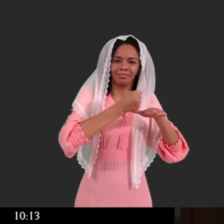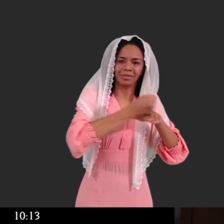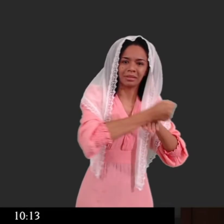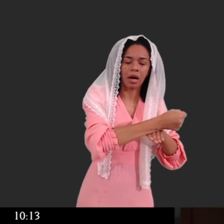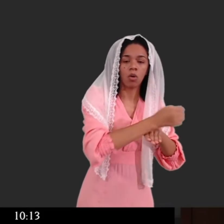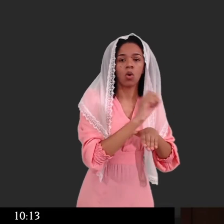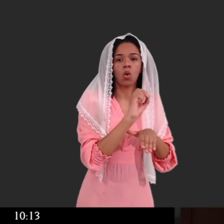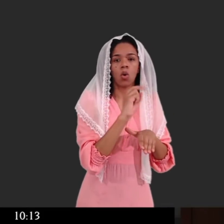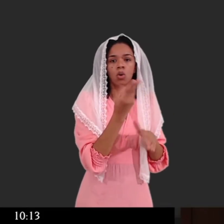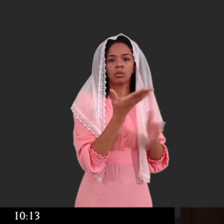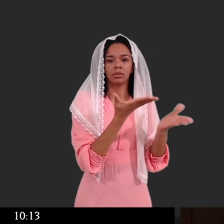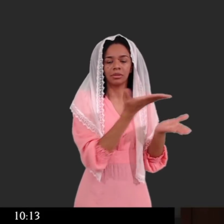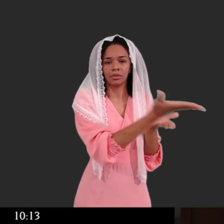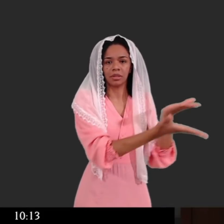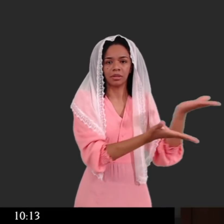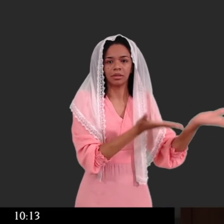em tratamento.